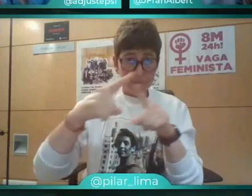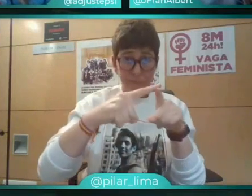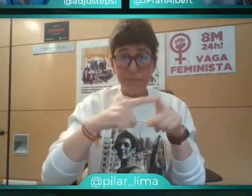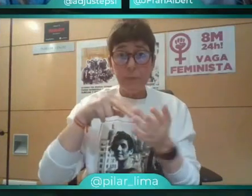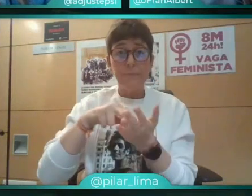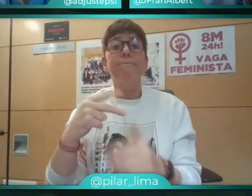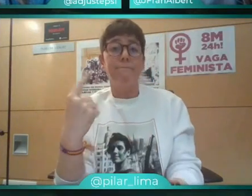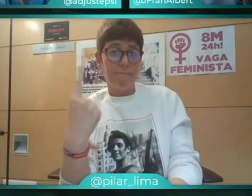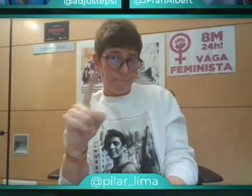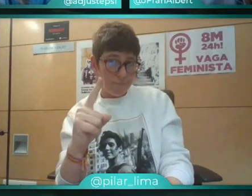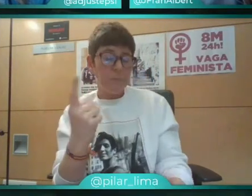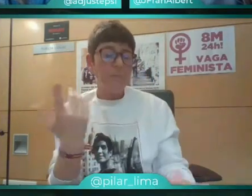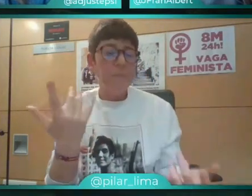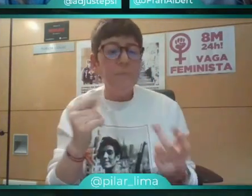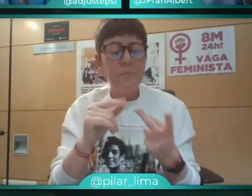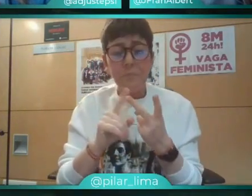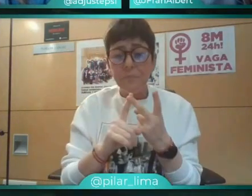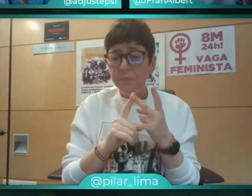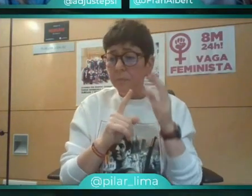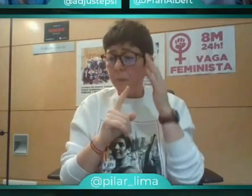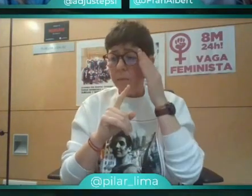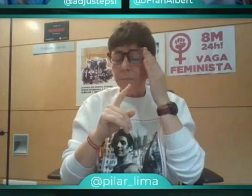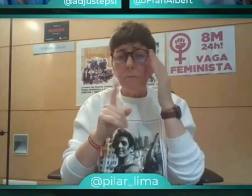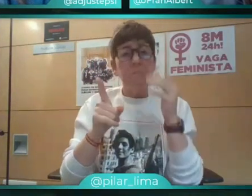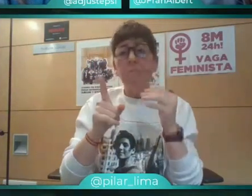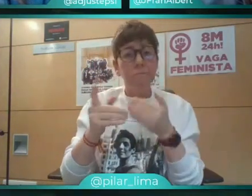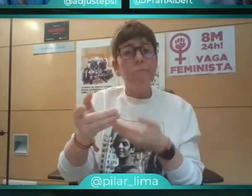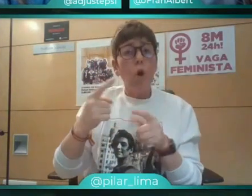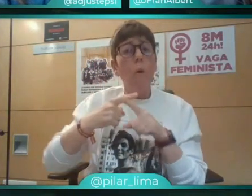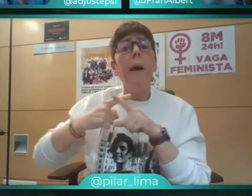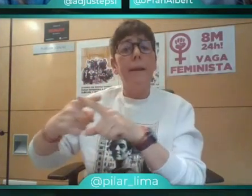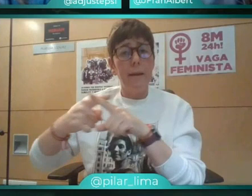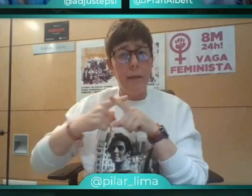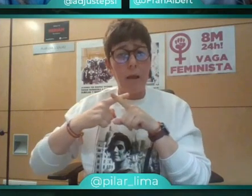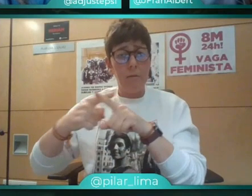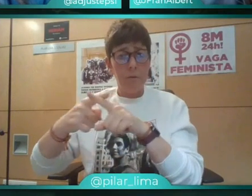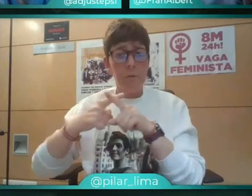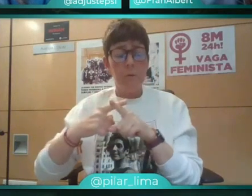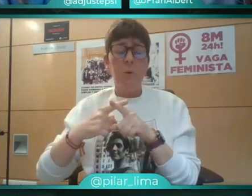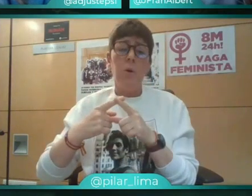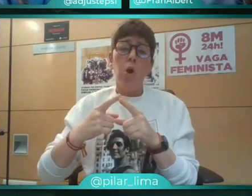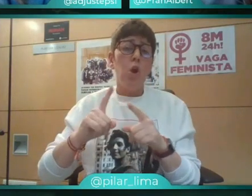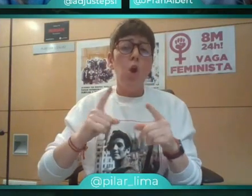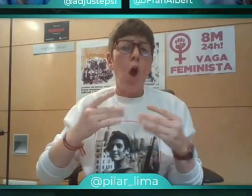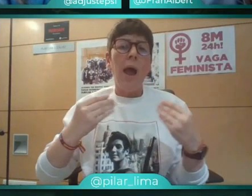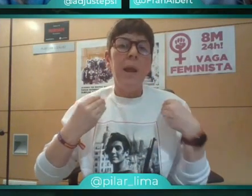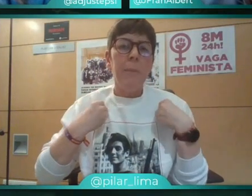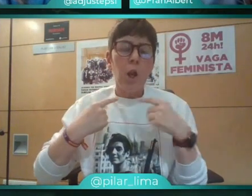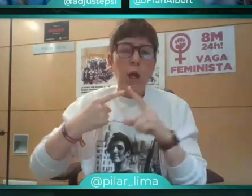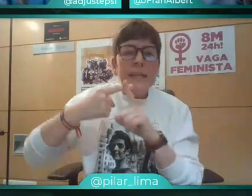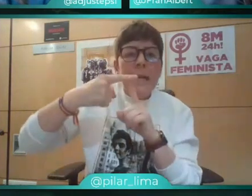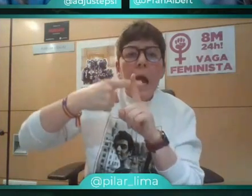poderes de los diferentes poderes ahí sí que tenemos ese sentimiento de Soledad de que estamos solas y es partido